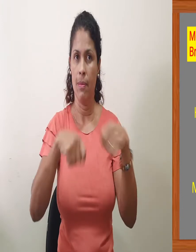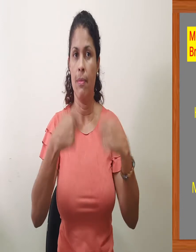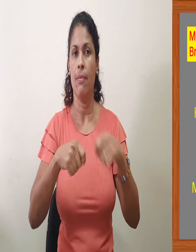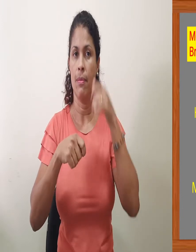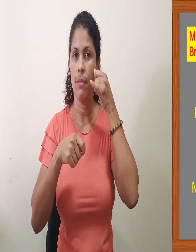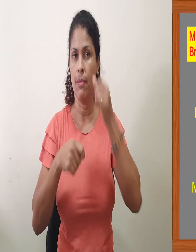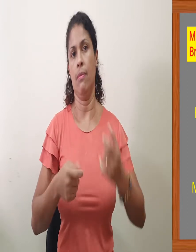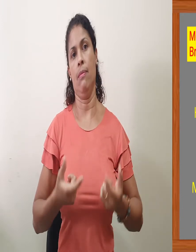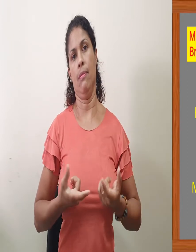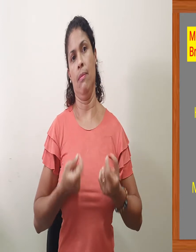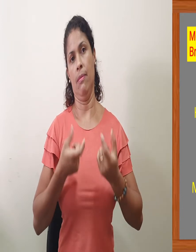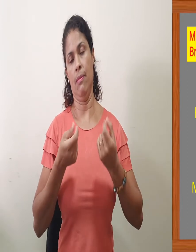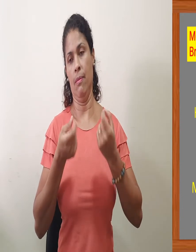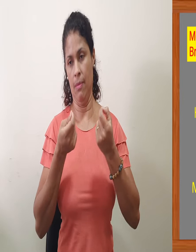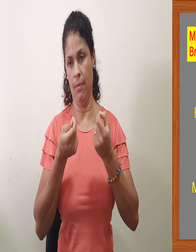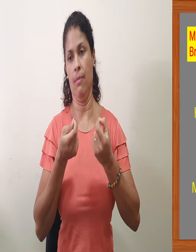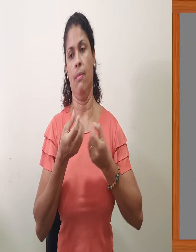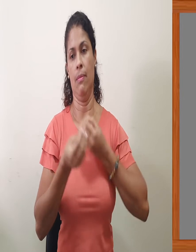10.385 casos.